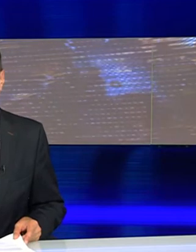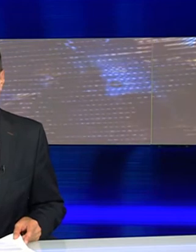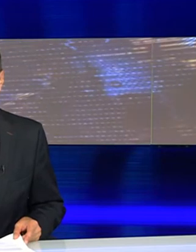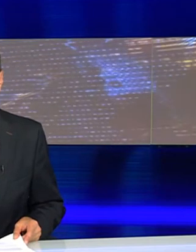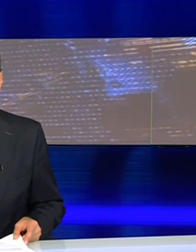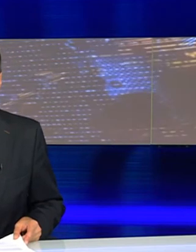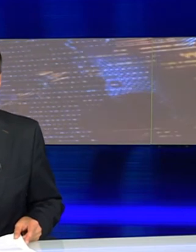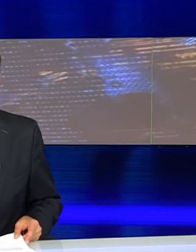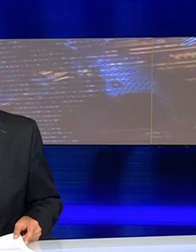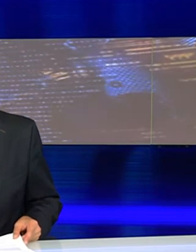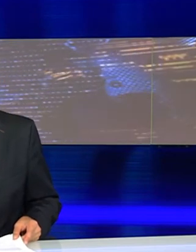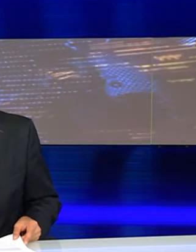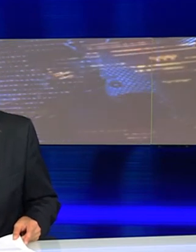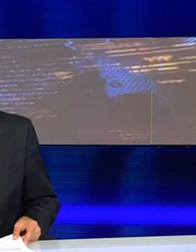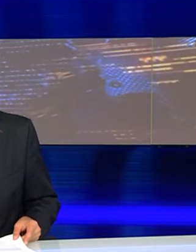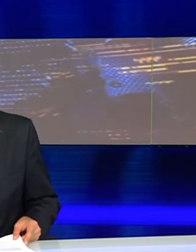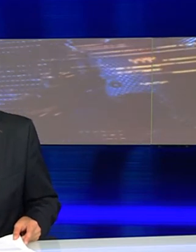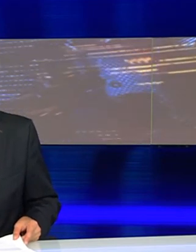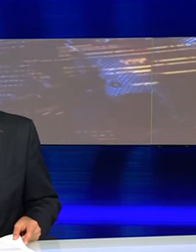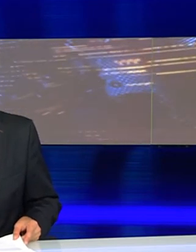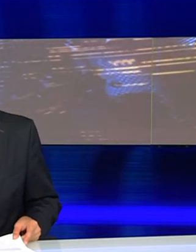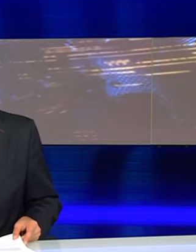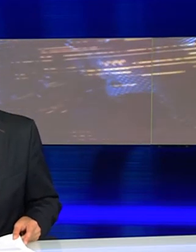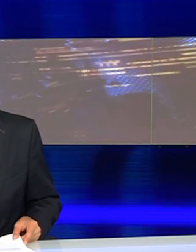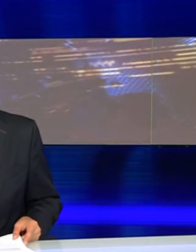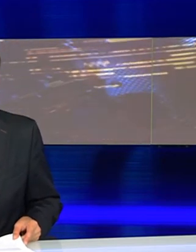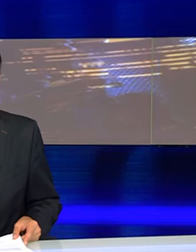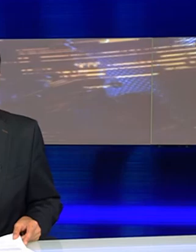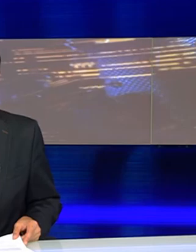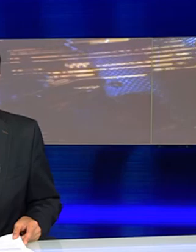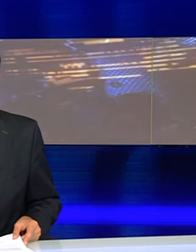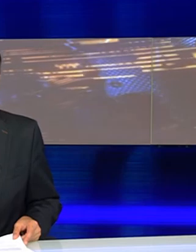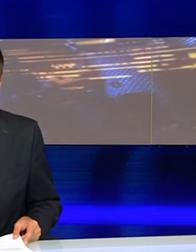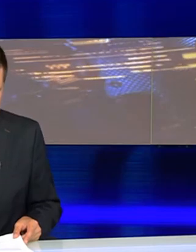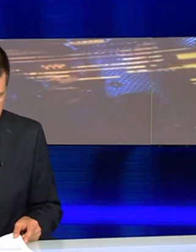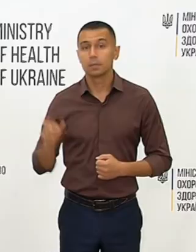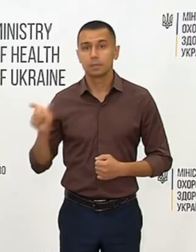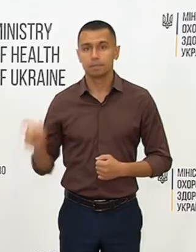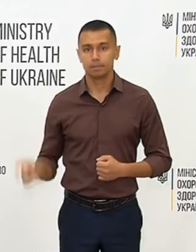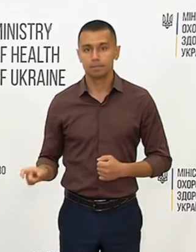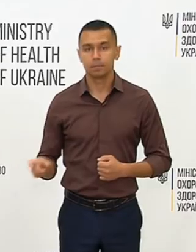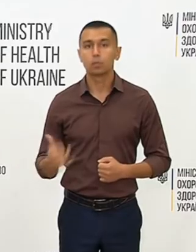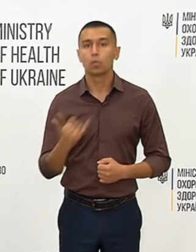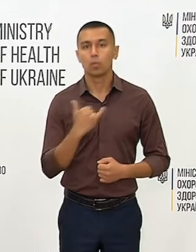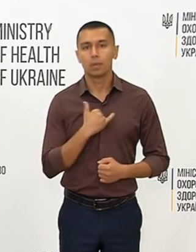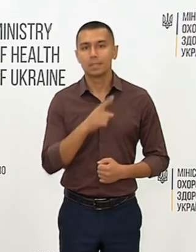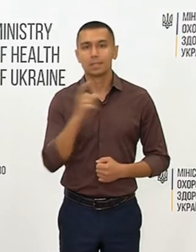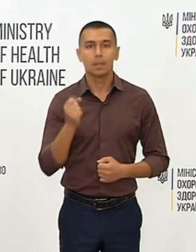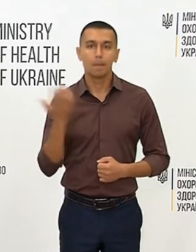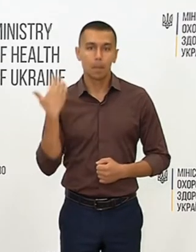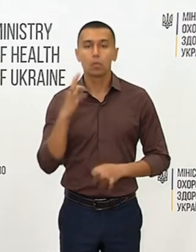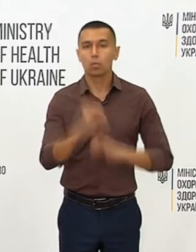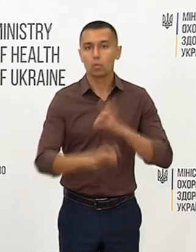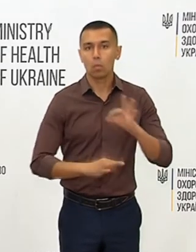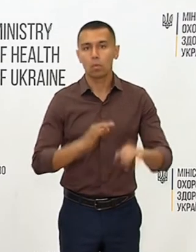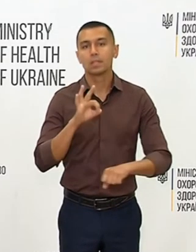результатів аналізів. І далі у випуску – всеукраїнська статистика від міністра охорони здоров'я. У нас за минулу